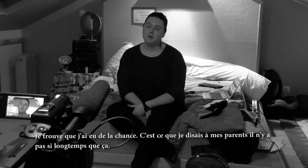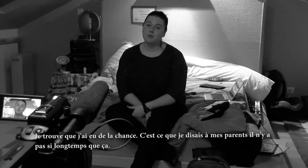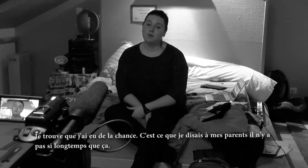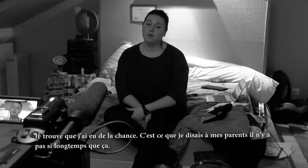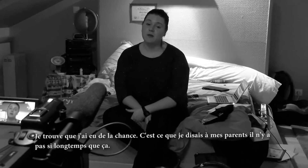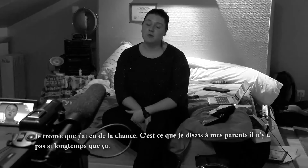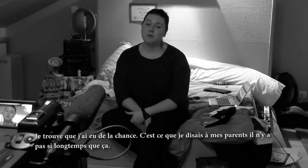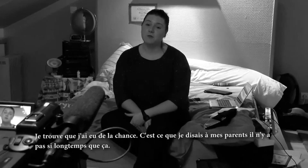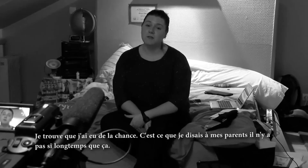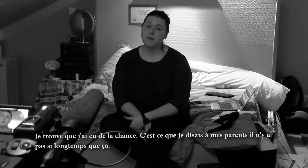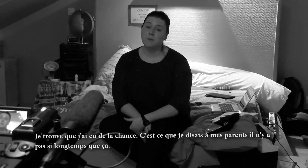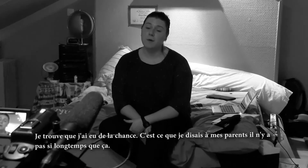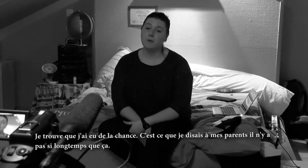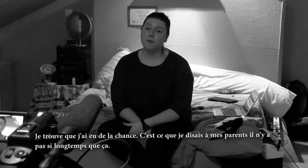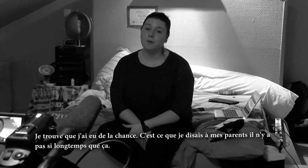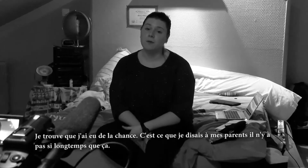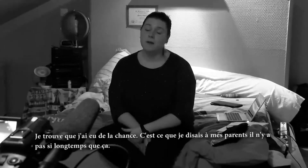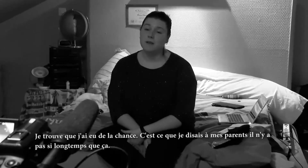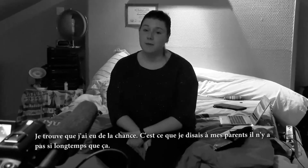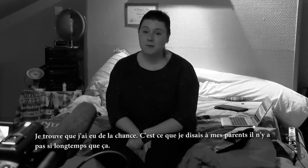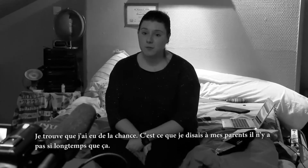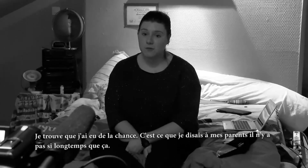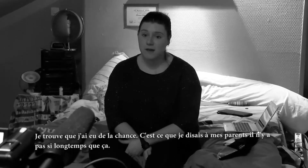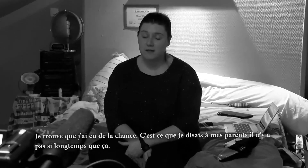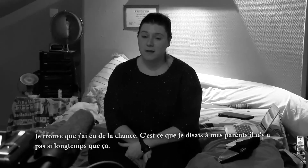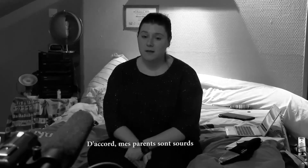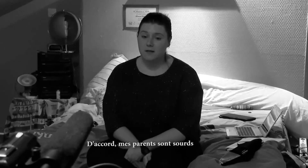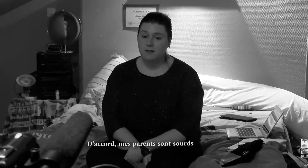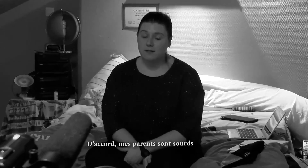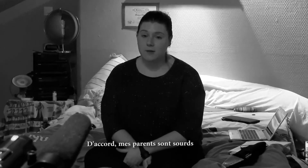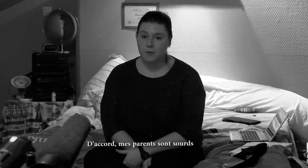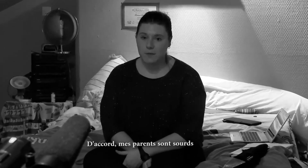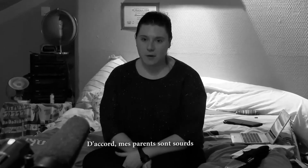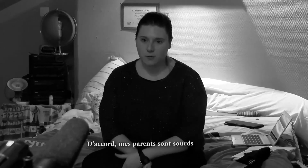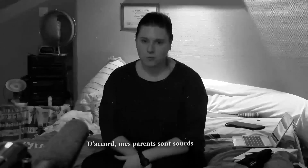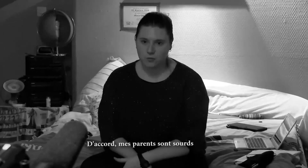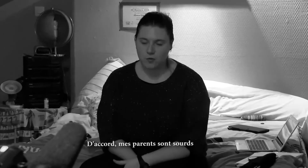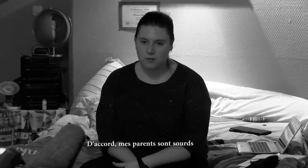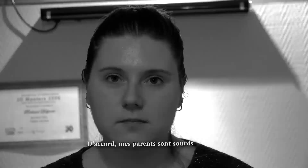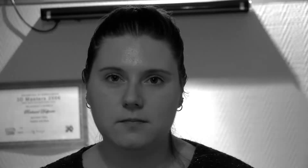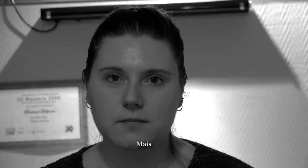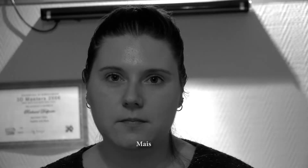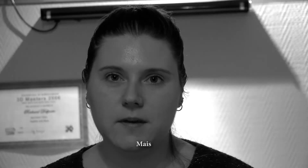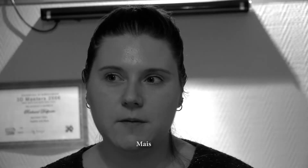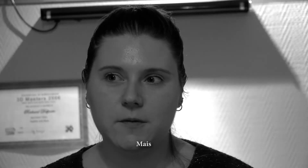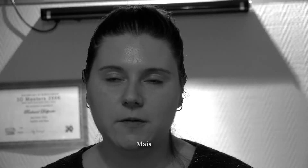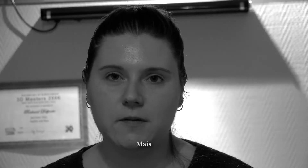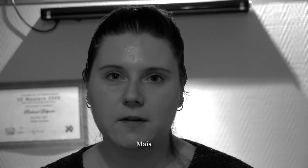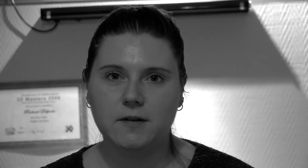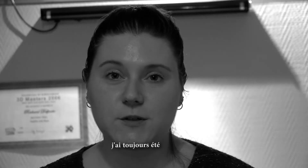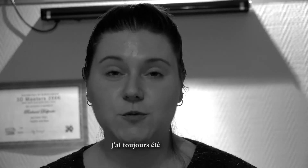Je trouve que j'ai eu de la chance. C'est ce que je disais à mes parents il y a pas si longtemps que ça. Euh d'accord, mes parents sont sourds, mais j'ai